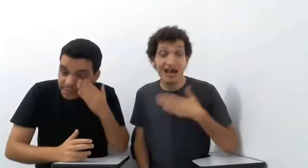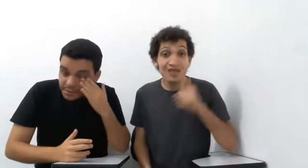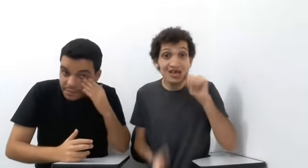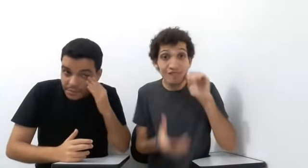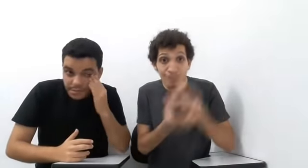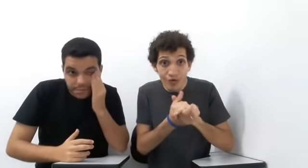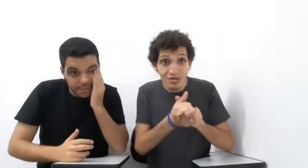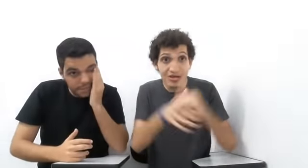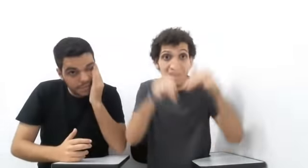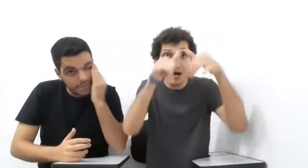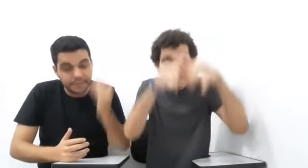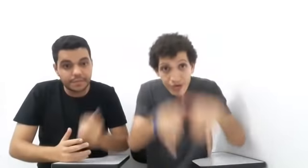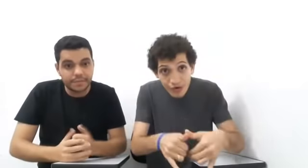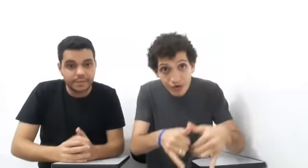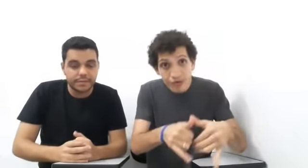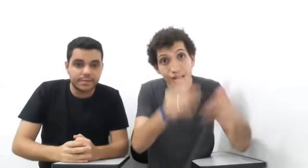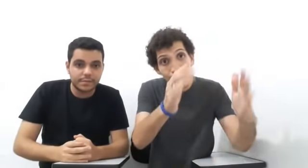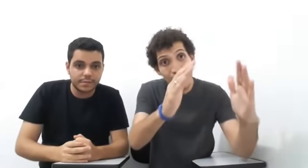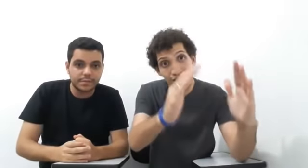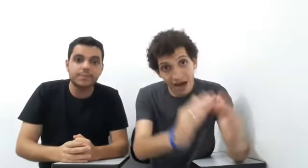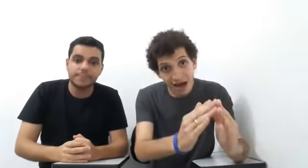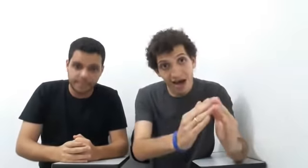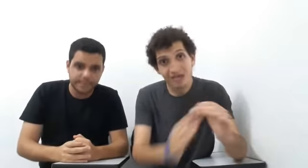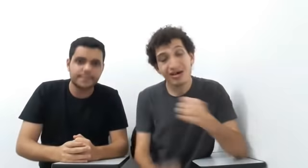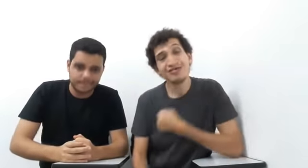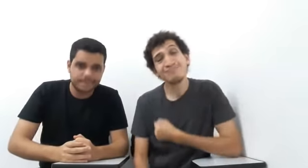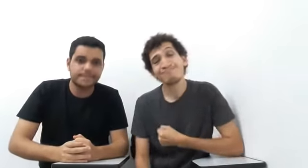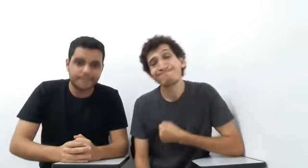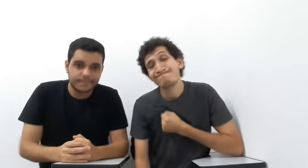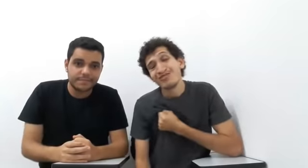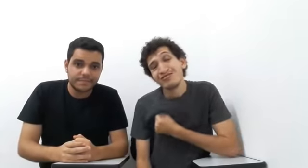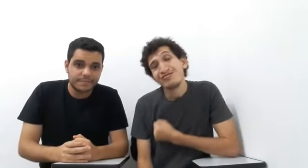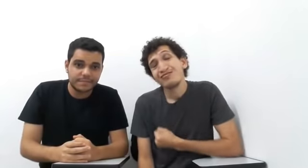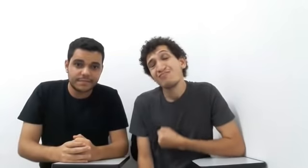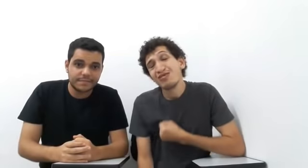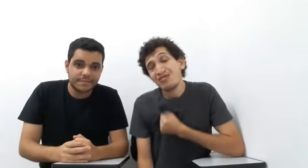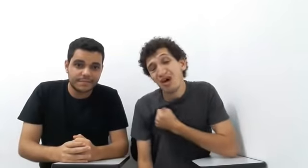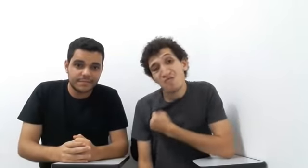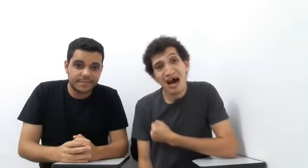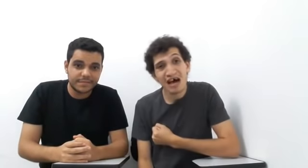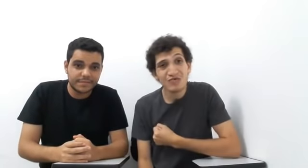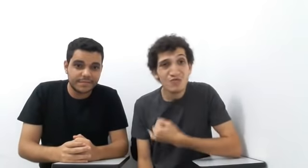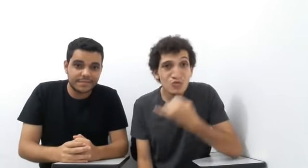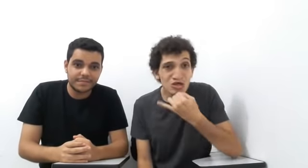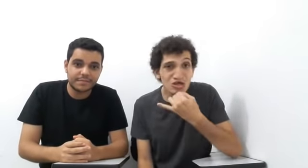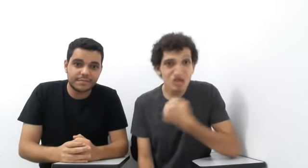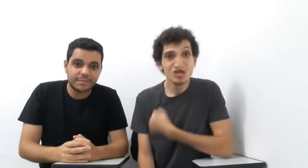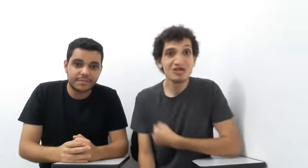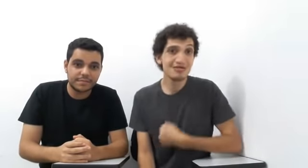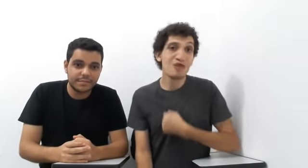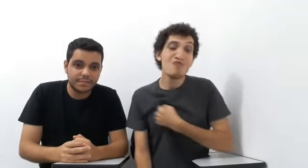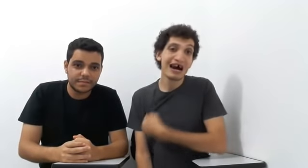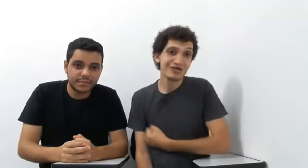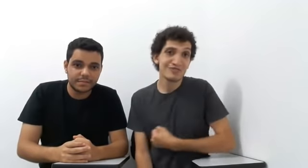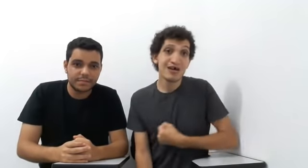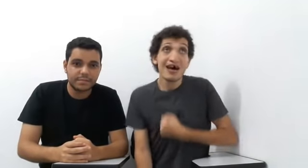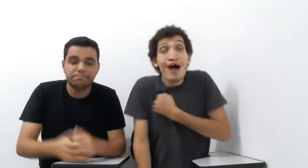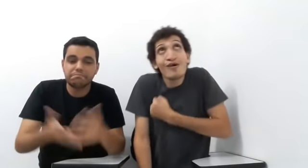minha esposa ficou lá em casa, aí uma saudade, tô triste de saudade, né? É uma